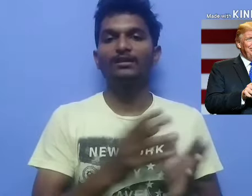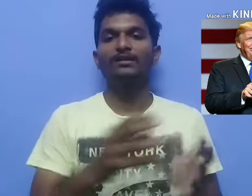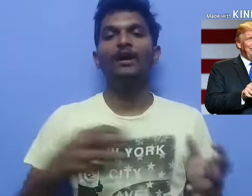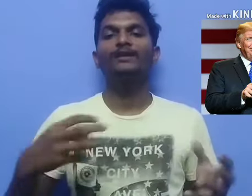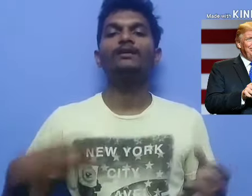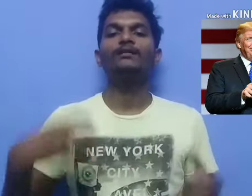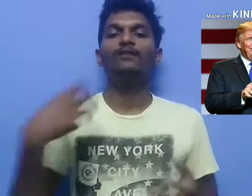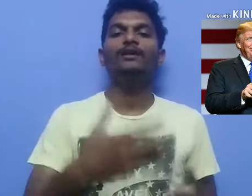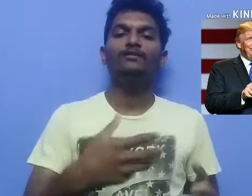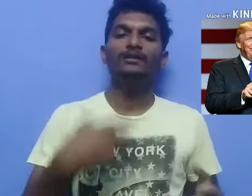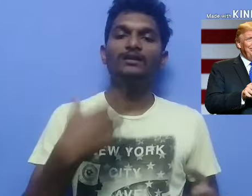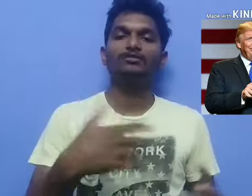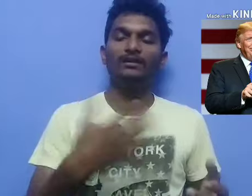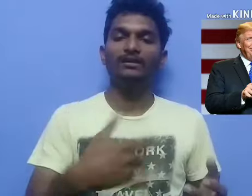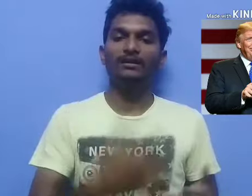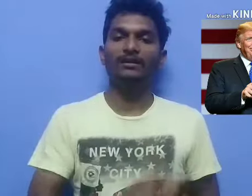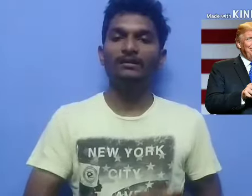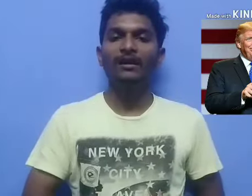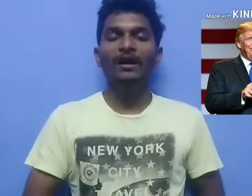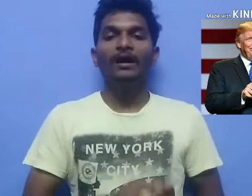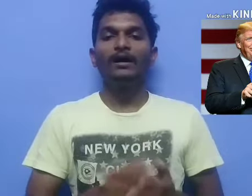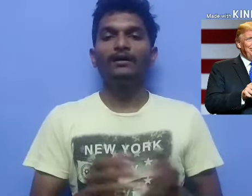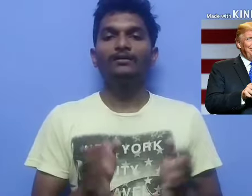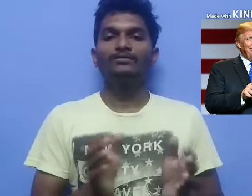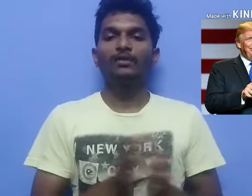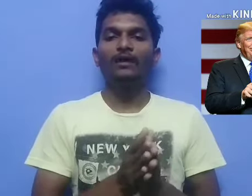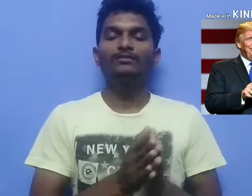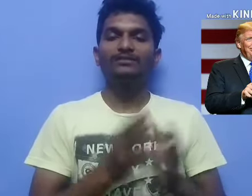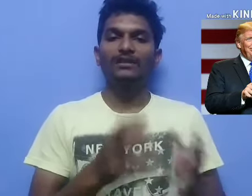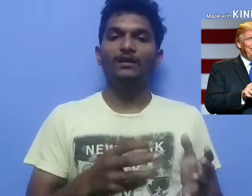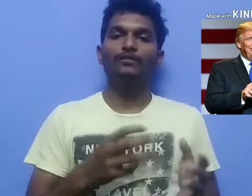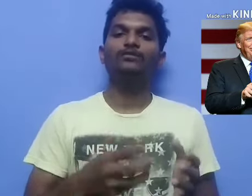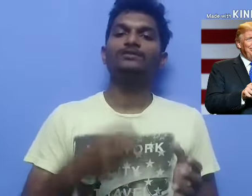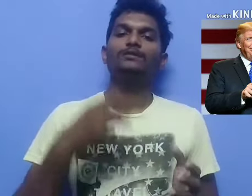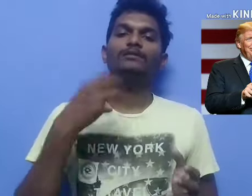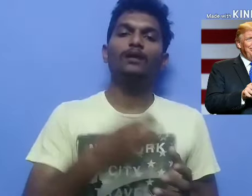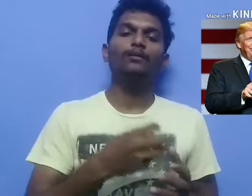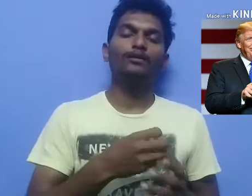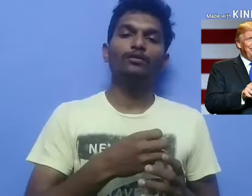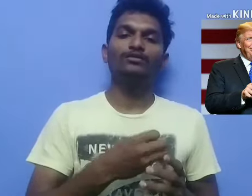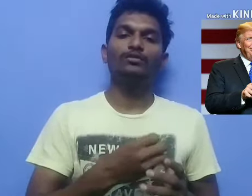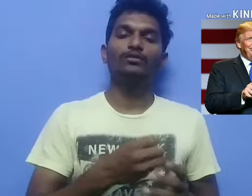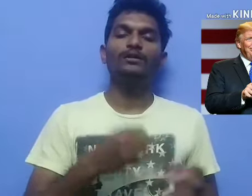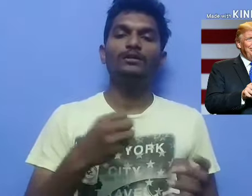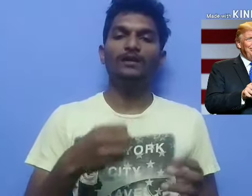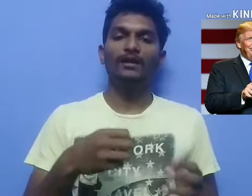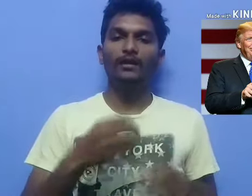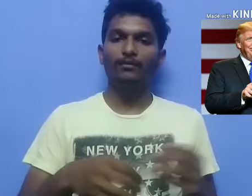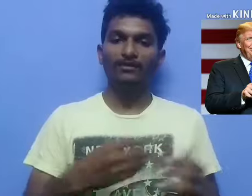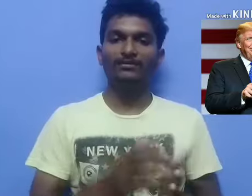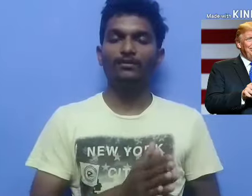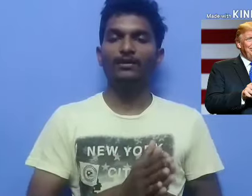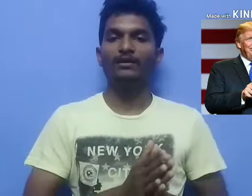இருக்காருன்னு பார்த்தீங்கன்னா அதிக வரியை வந்து இன்க்ரீஸ் பண்ணிக்கிட்டே இருக்காரு. ஸோ அடுத்து யூஎஸ் தான் வந்து டாப்பில் இருக்கணும் அப்படின்னு சொல்லிட்டு நிறைய ப்ராசஸ்